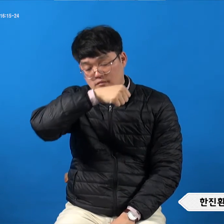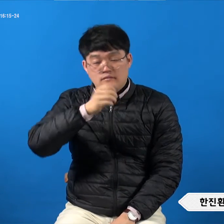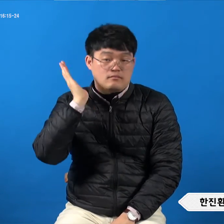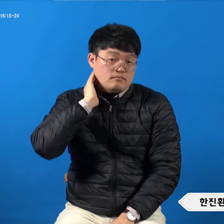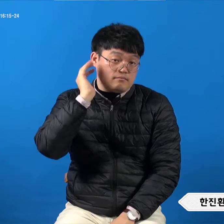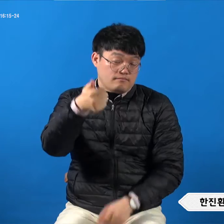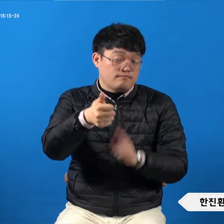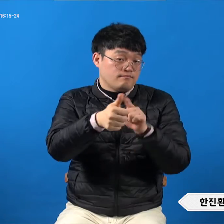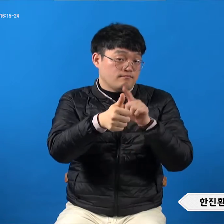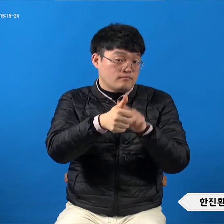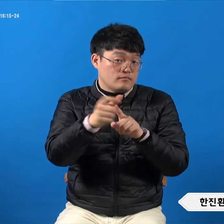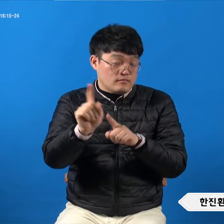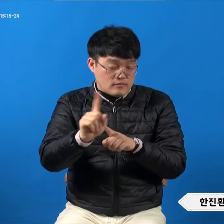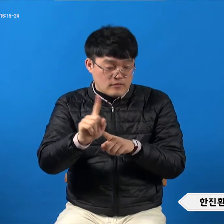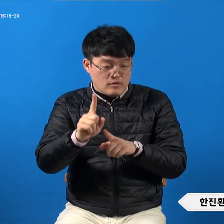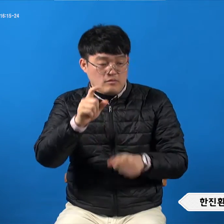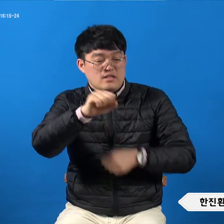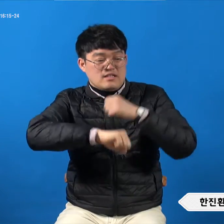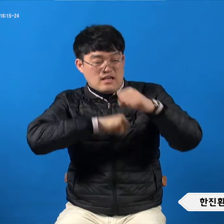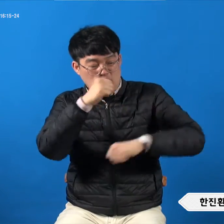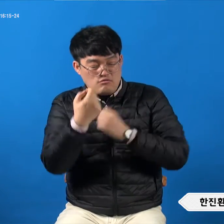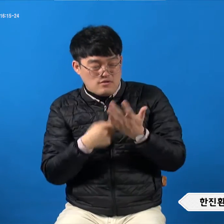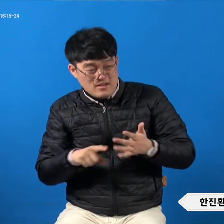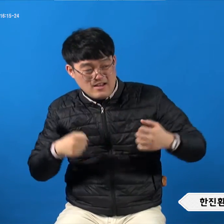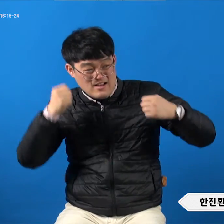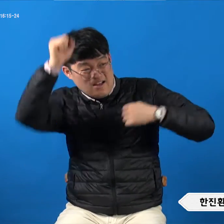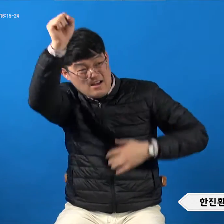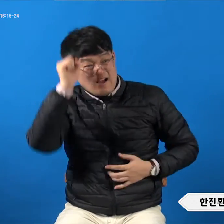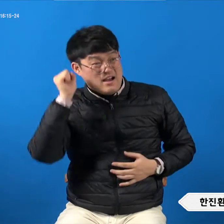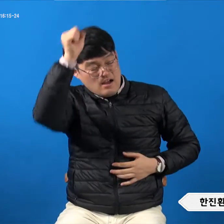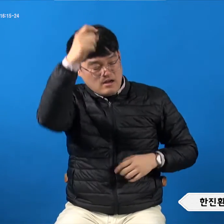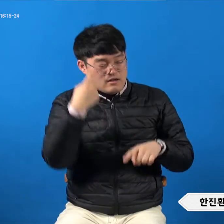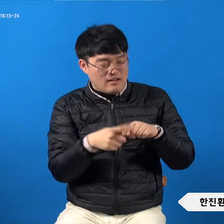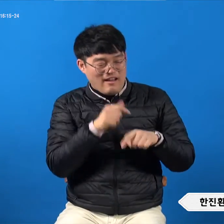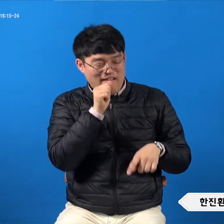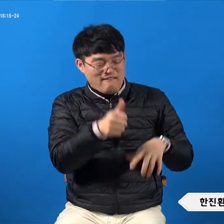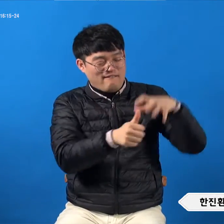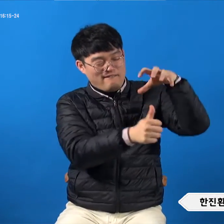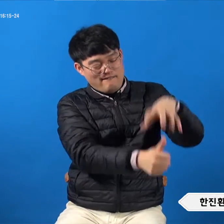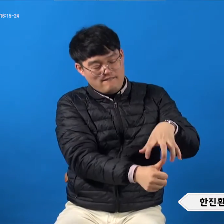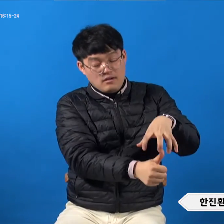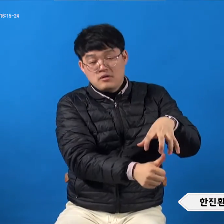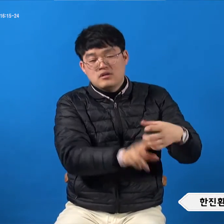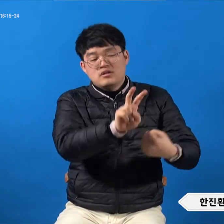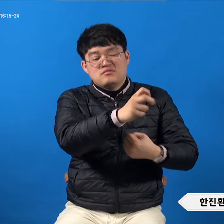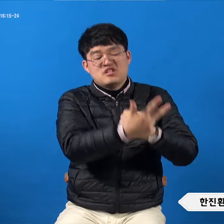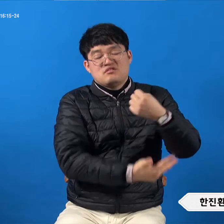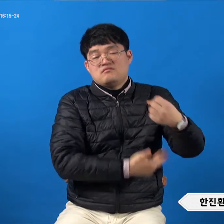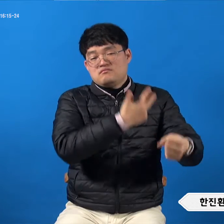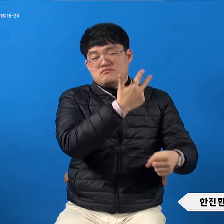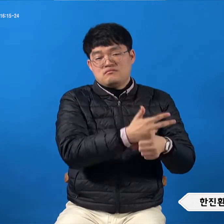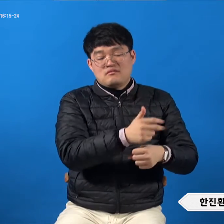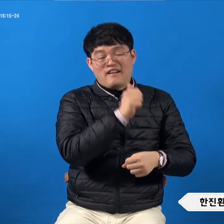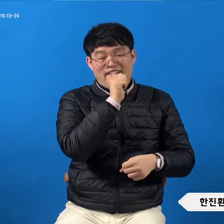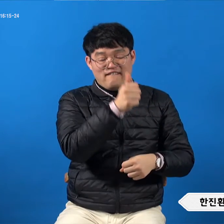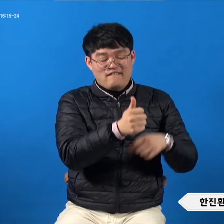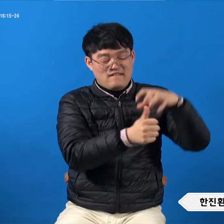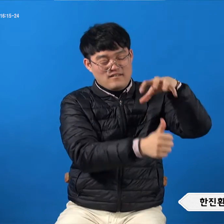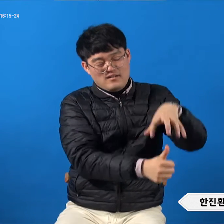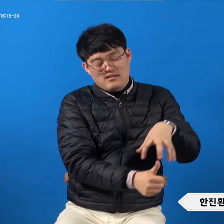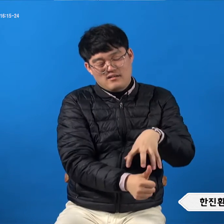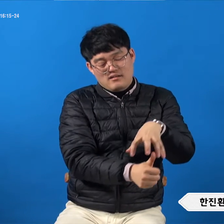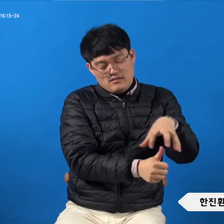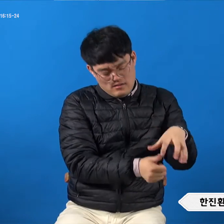싸우다가 감옥에 수감이 됐습니다. 무려 27년 동안을 그 긴 세월을 감옥 속에서